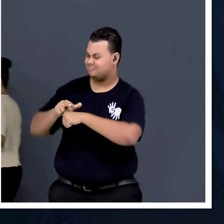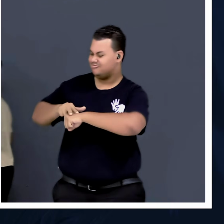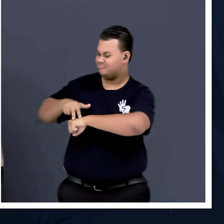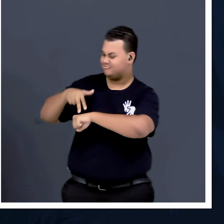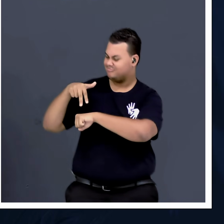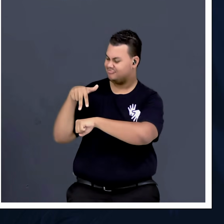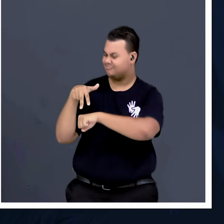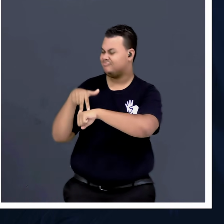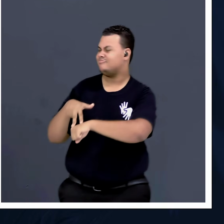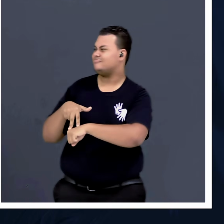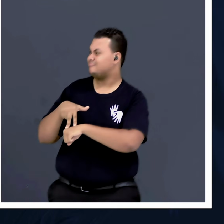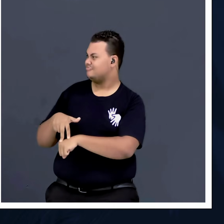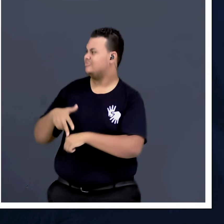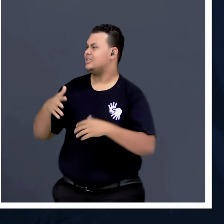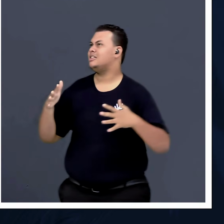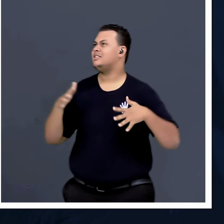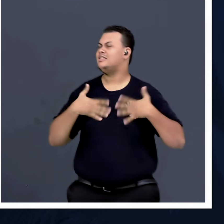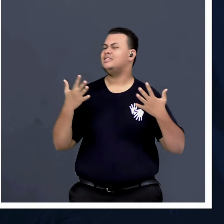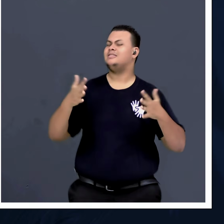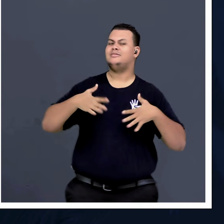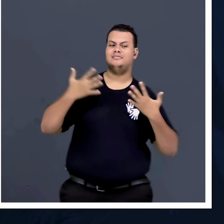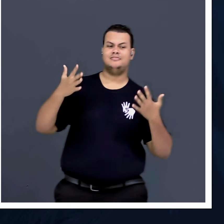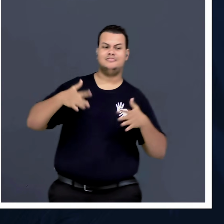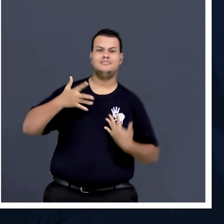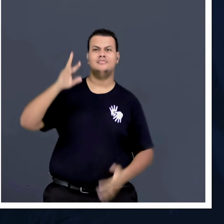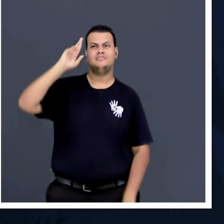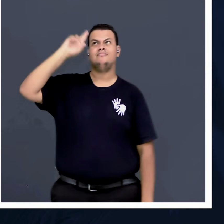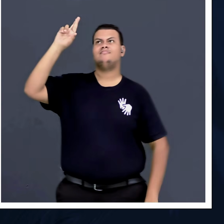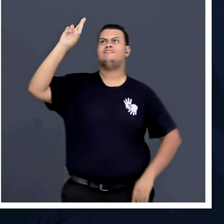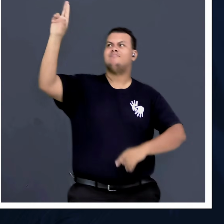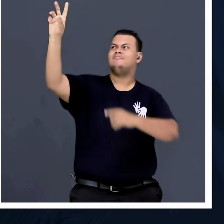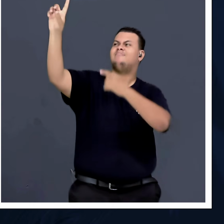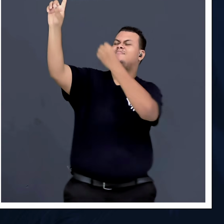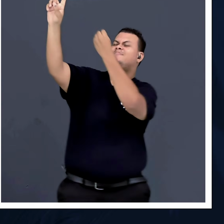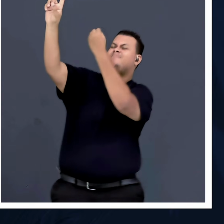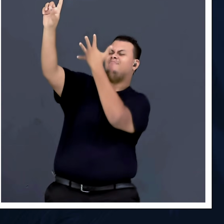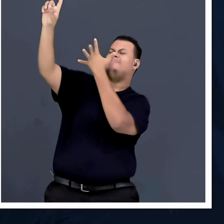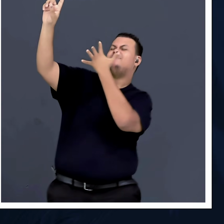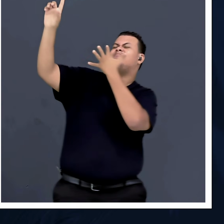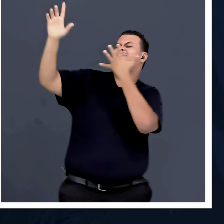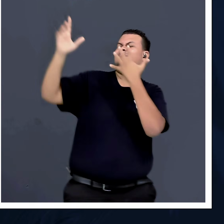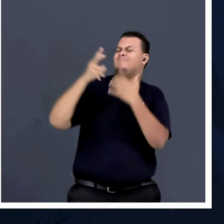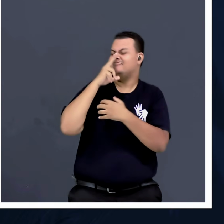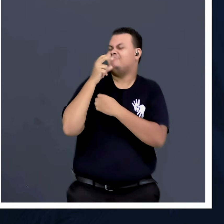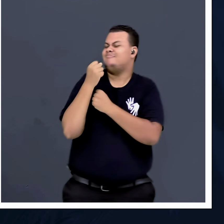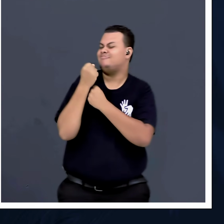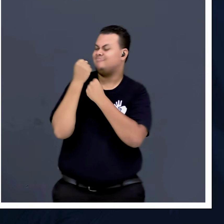A alegria do Senhor é a